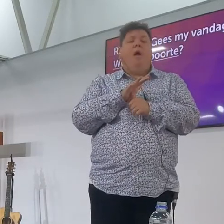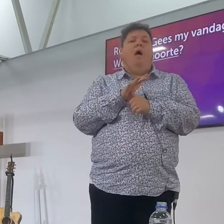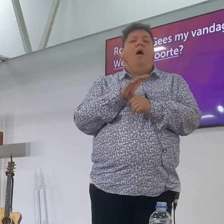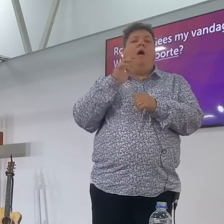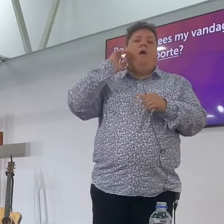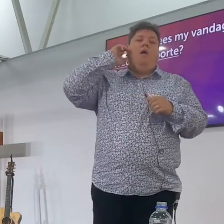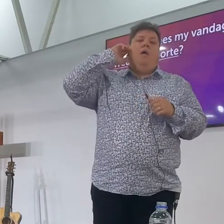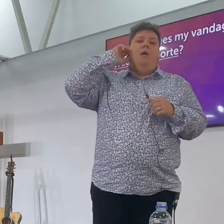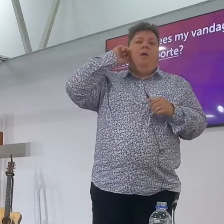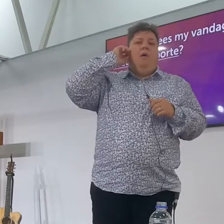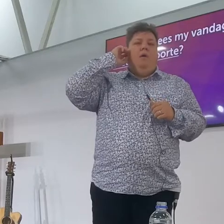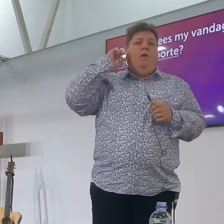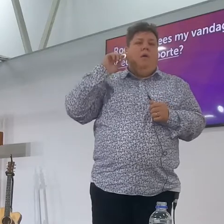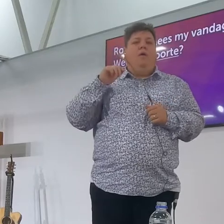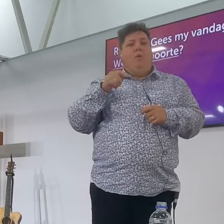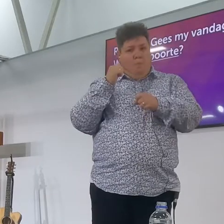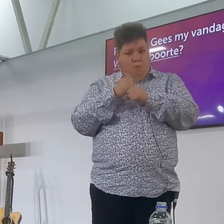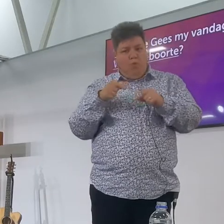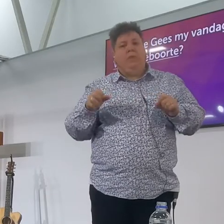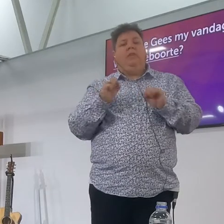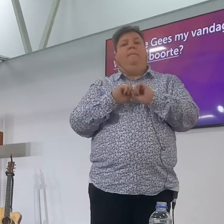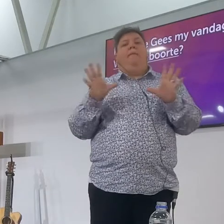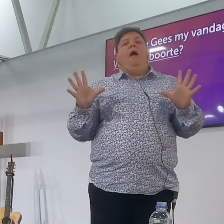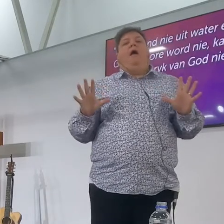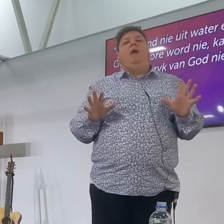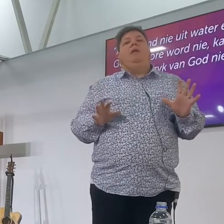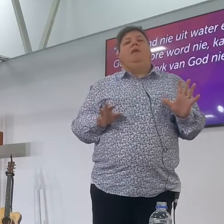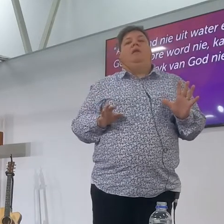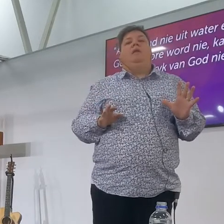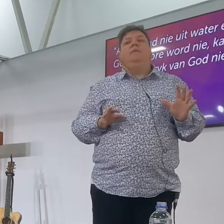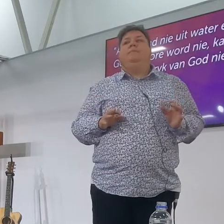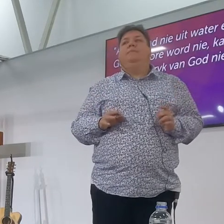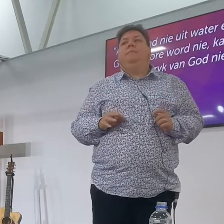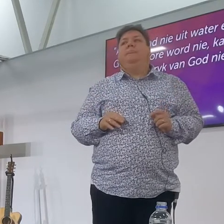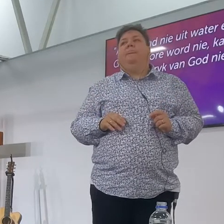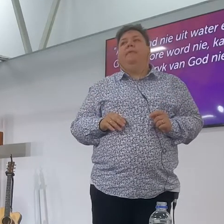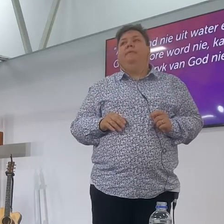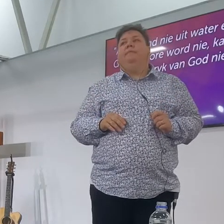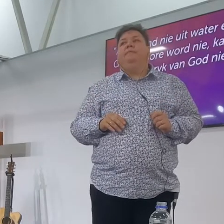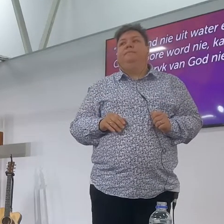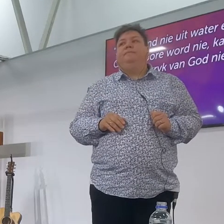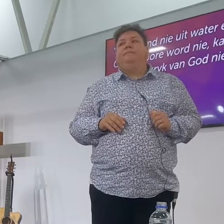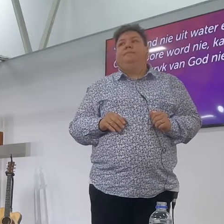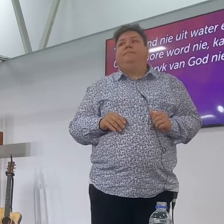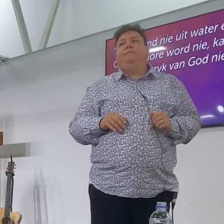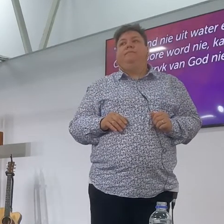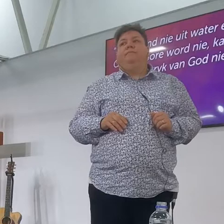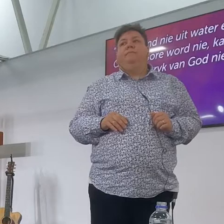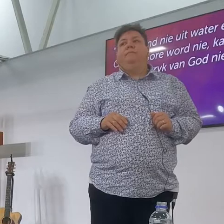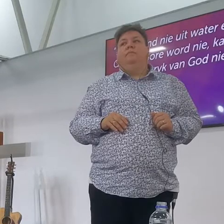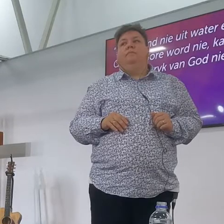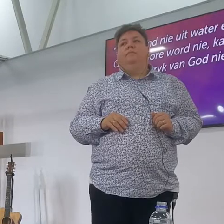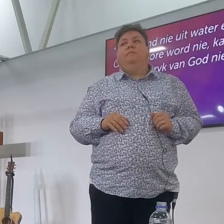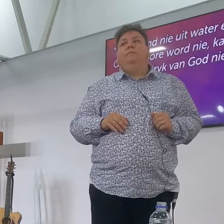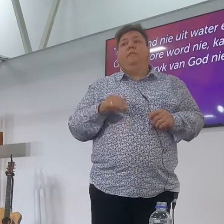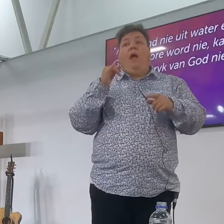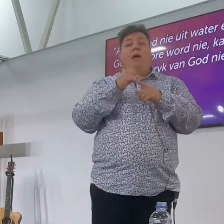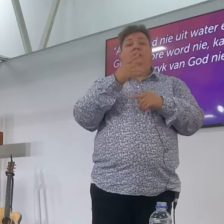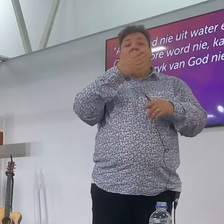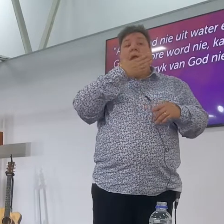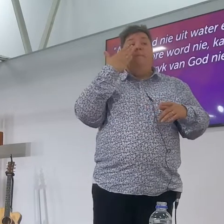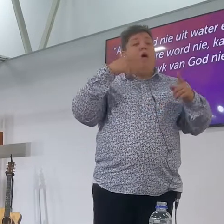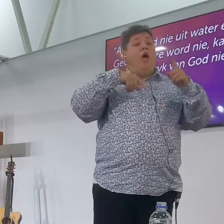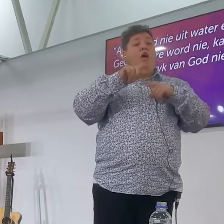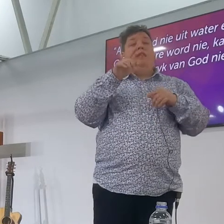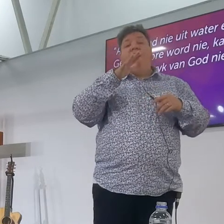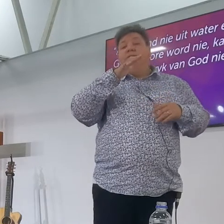nie wedergeboorte gesmaak nie, moet ons hier begin. En dit is wat Johannes ook skryf in Johannes 3 vers 5, sê Jesus, as iemand nie uit water en